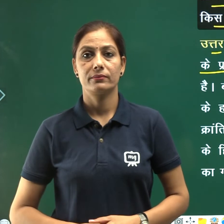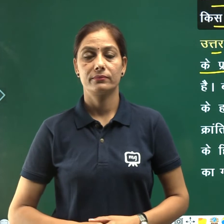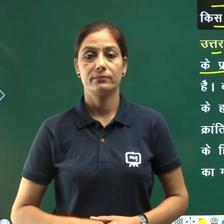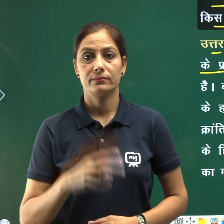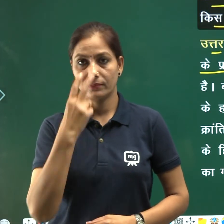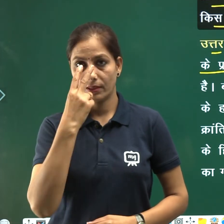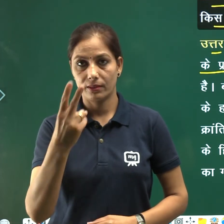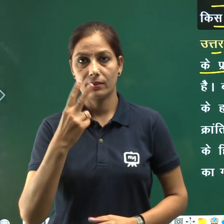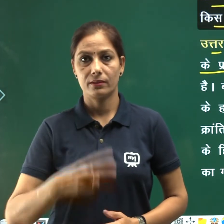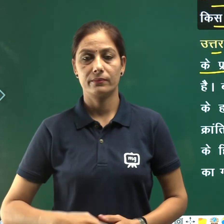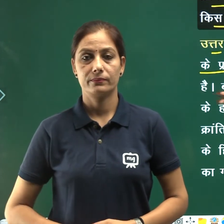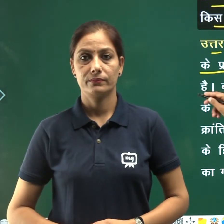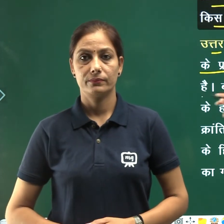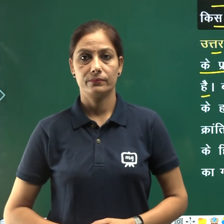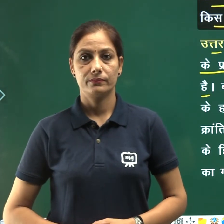देखता है।